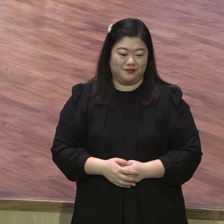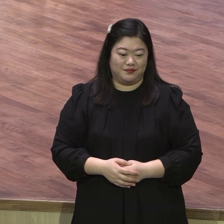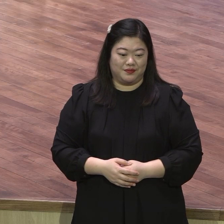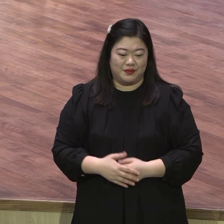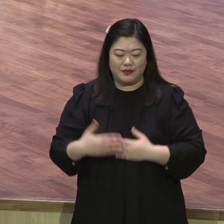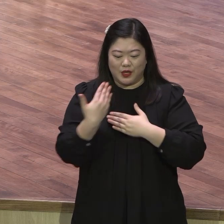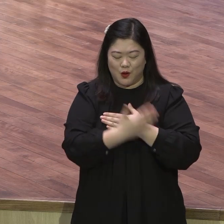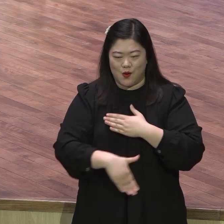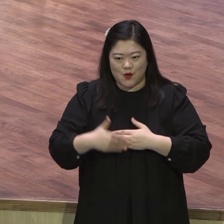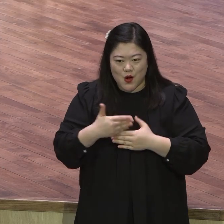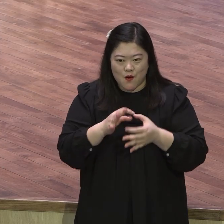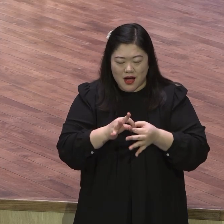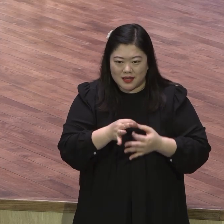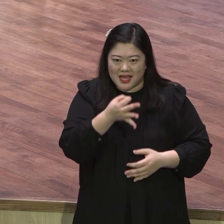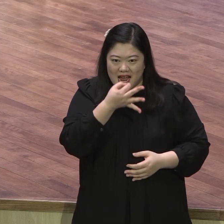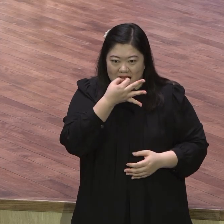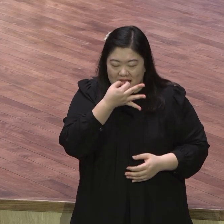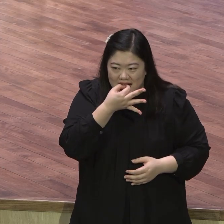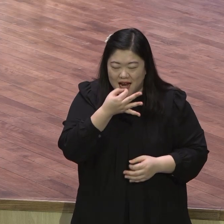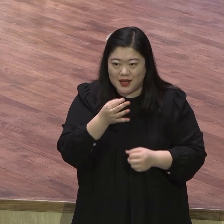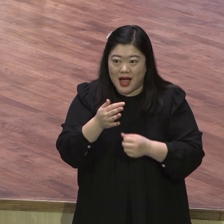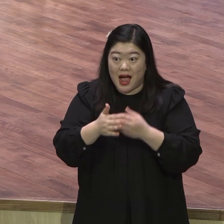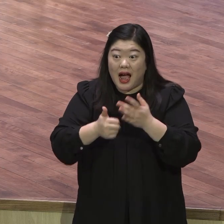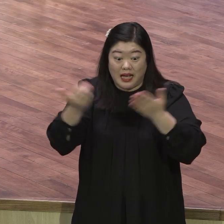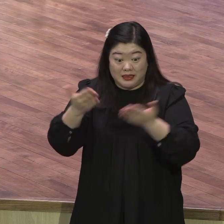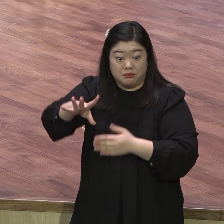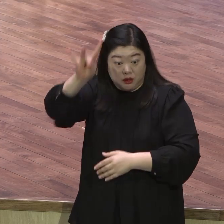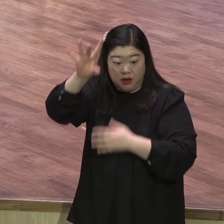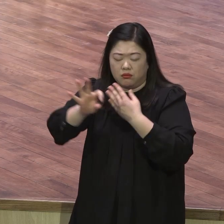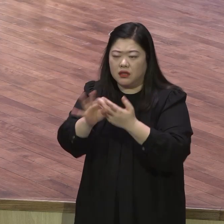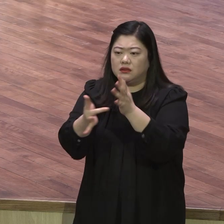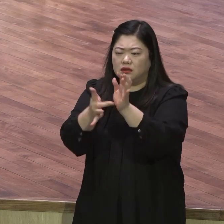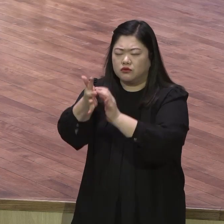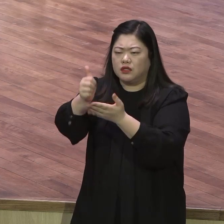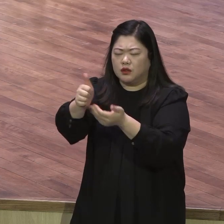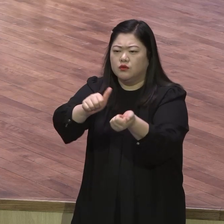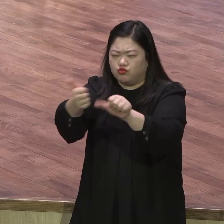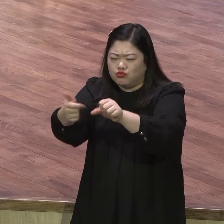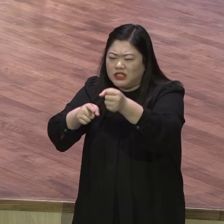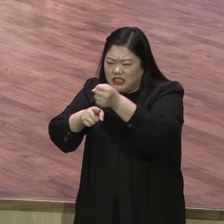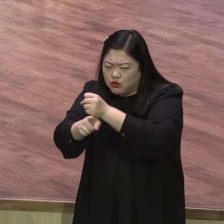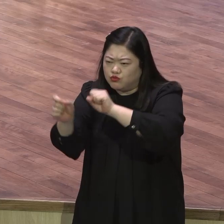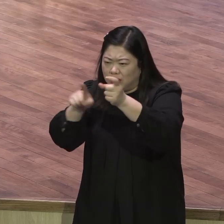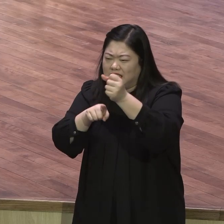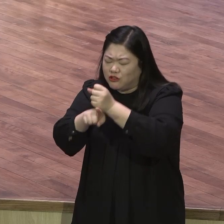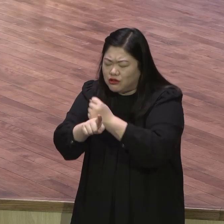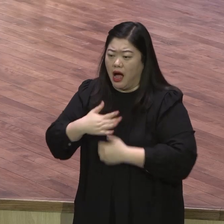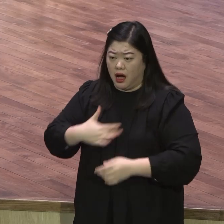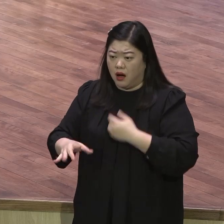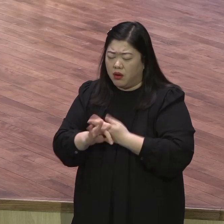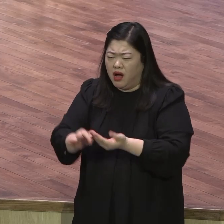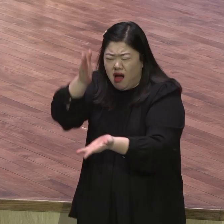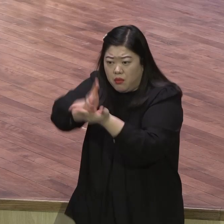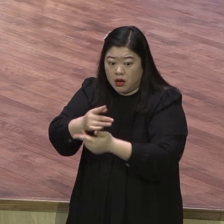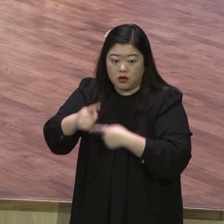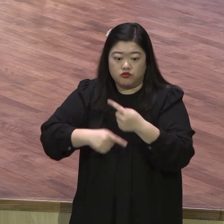육신적이 하나님의 일에 관심이 없어요. 다시 말하면 서론의 며 서론